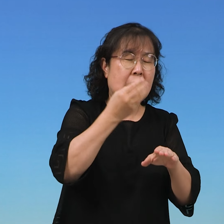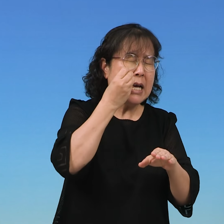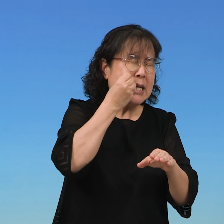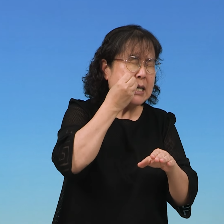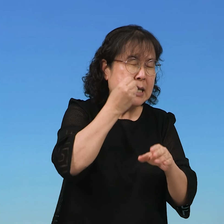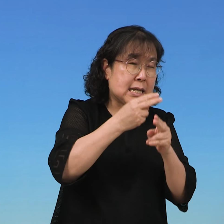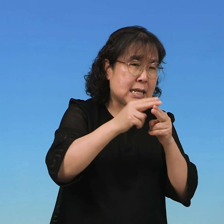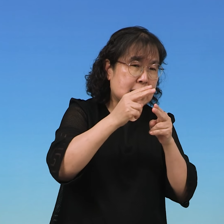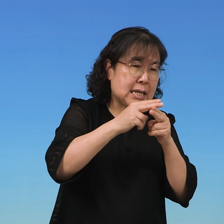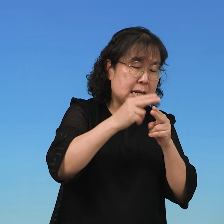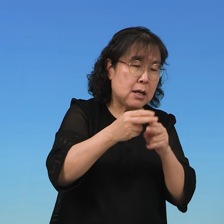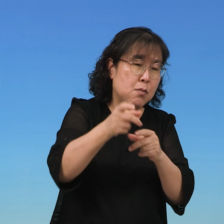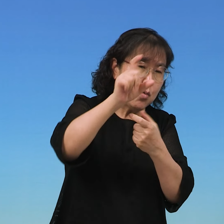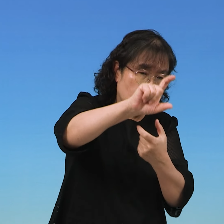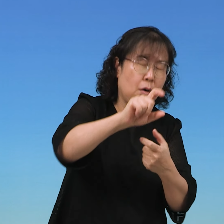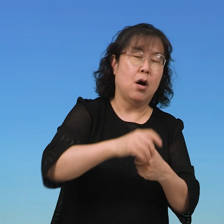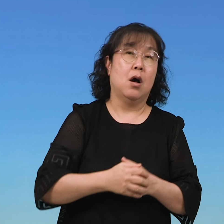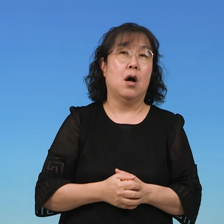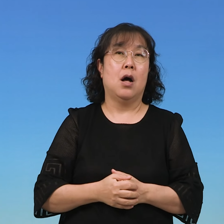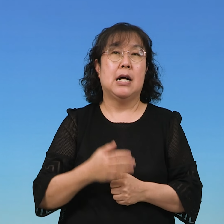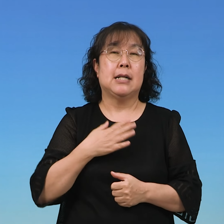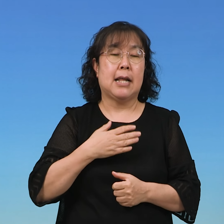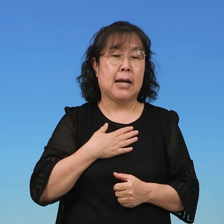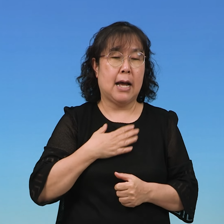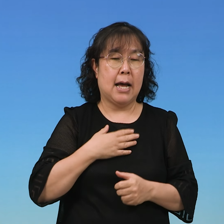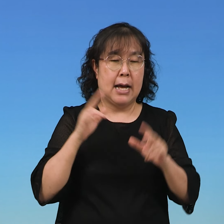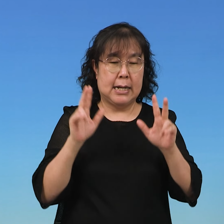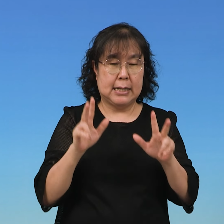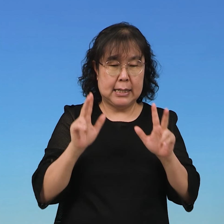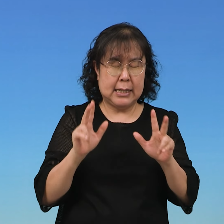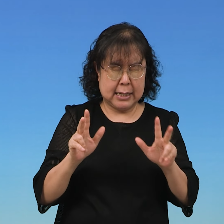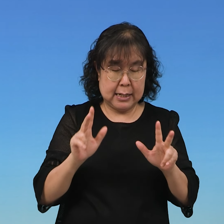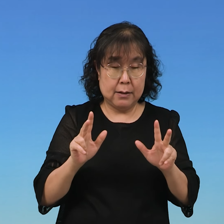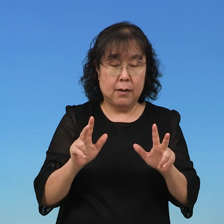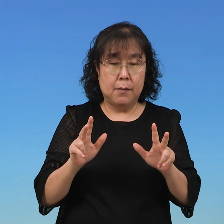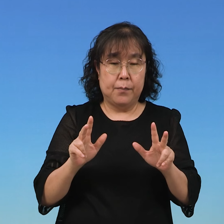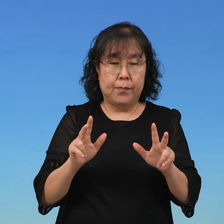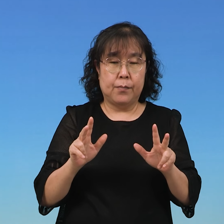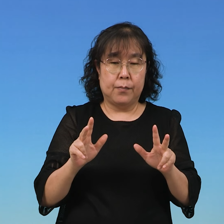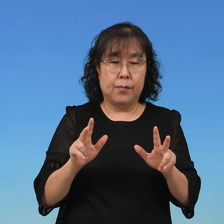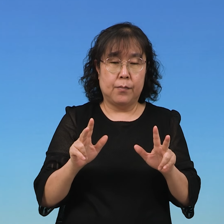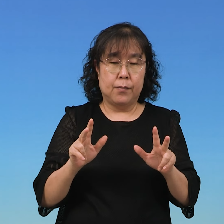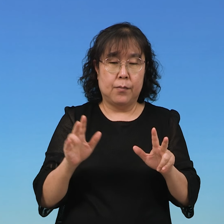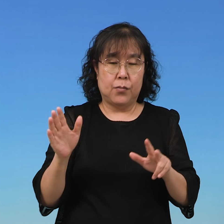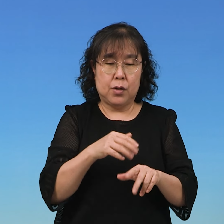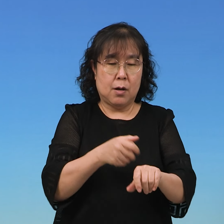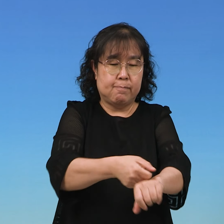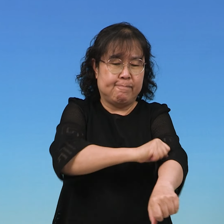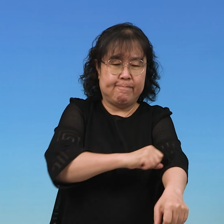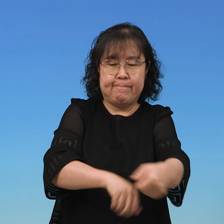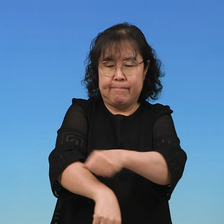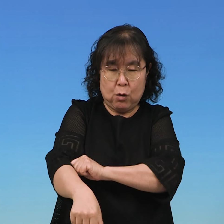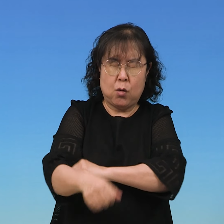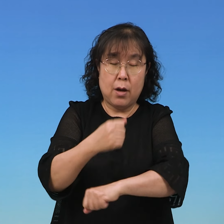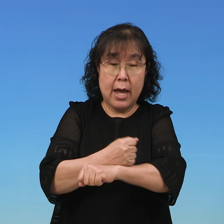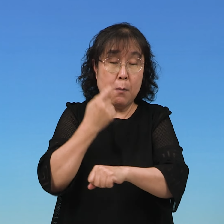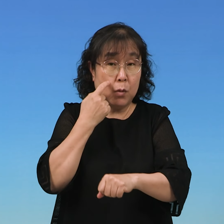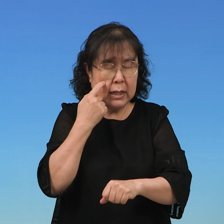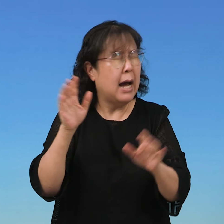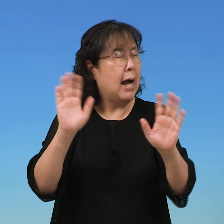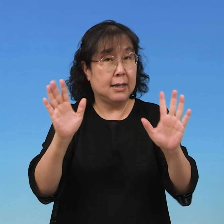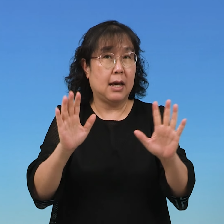아침에 일찍 일어나가지고 또 한번 내가 또 한번 힘내보자, 형 만나가지고 내 단판을 씌울까, 이게 아니고요. 야곱이 일찍 일어나